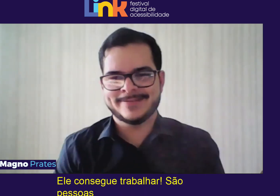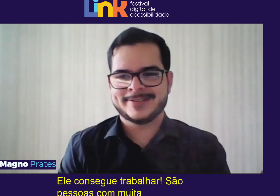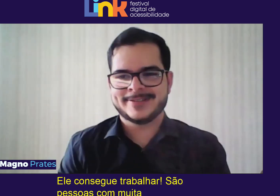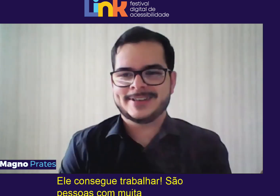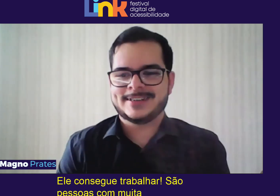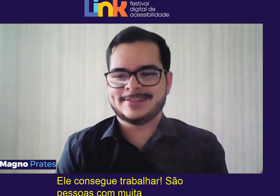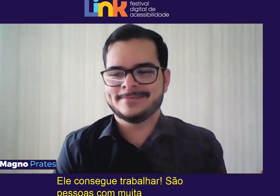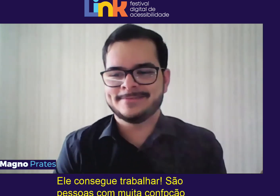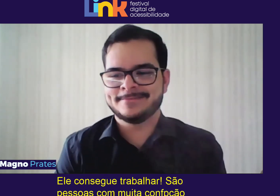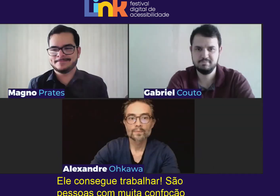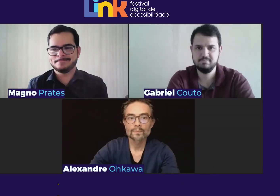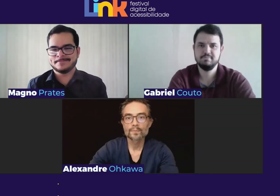obrigado.